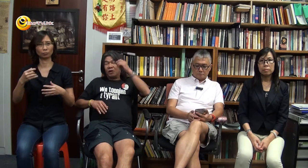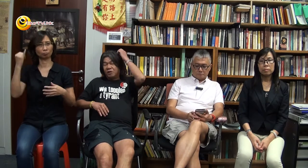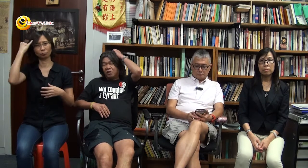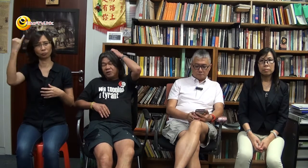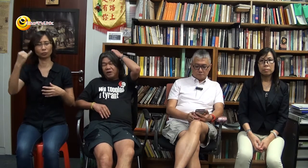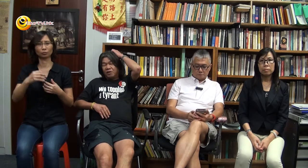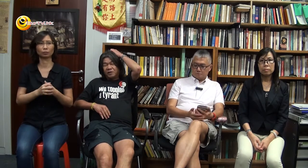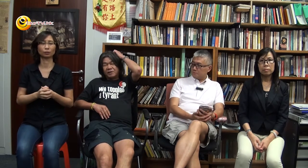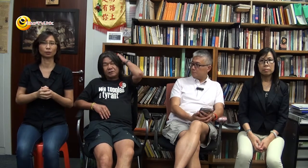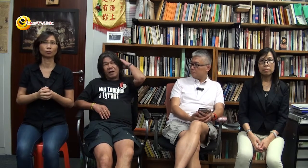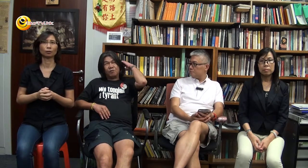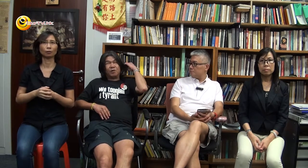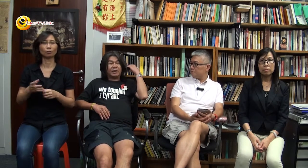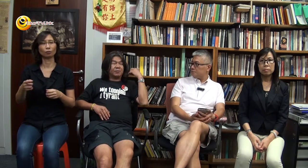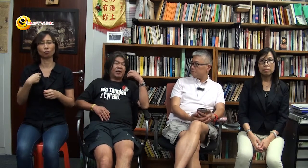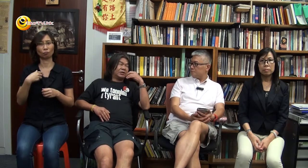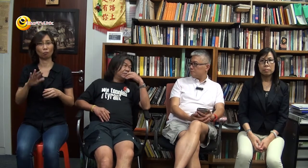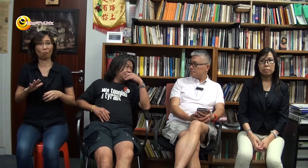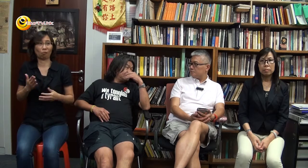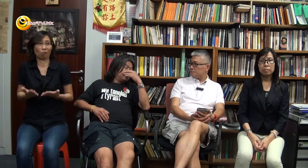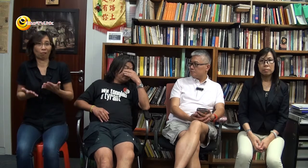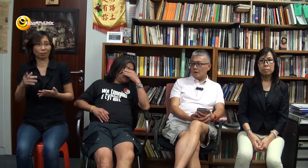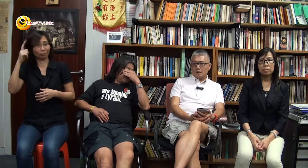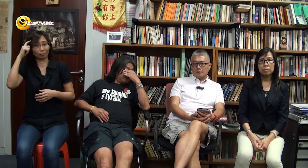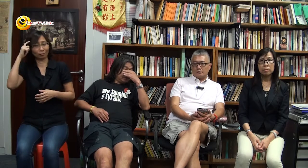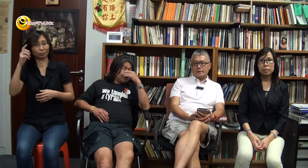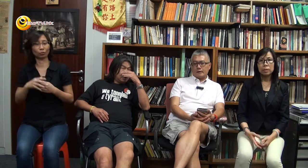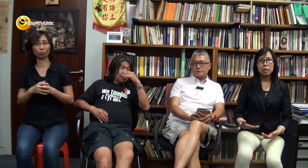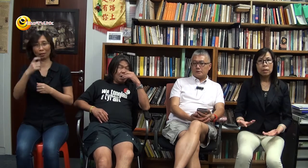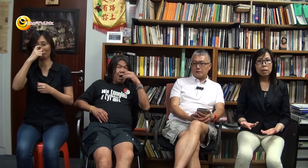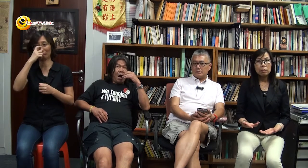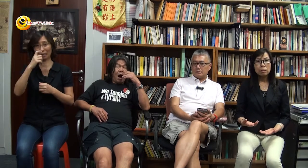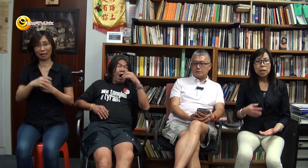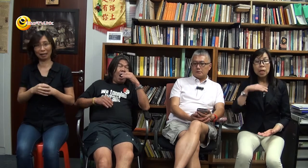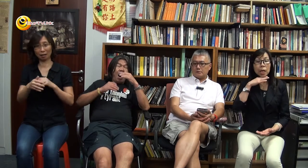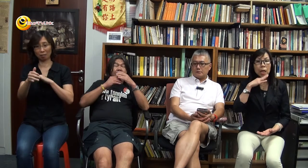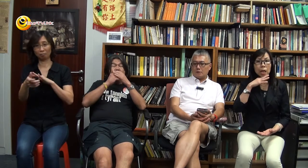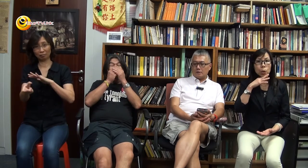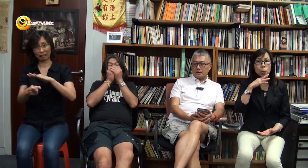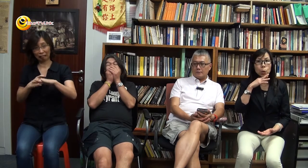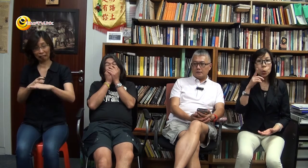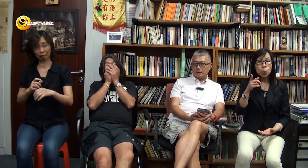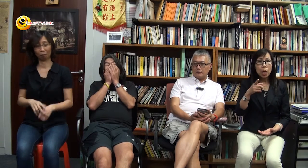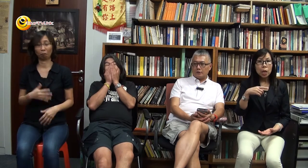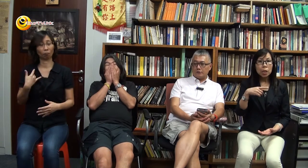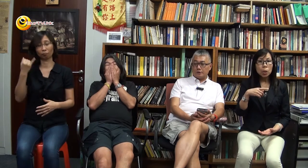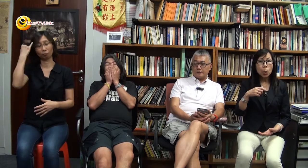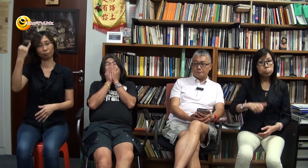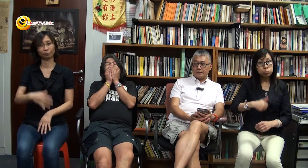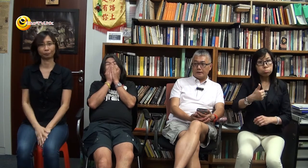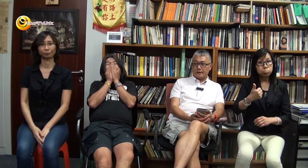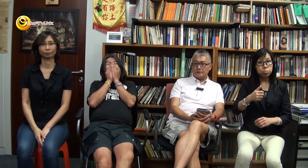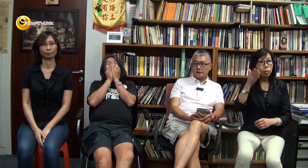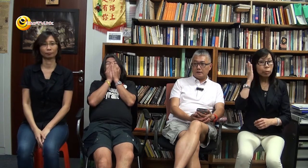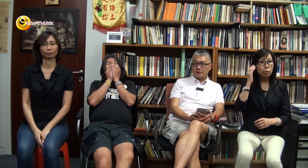係咪揭到狼英一貪污啊定咩？我真係唔知啊。 嗱，如果假設曾德成可能有某一啲對於梁